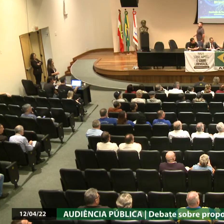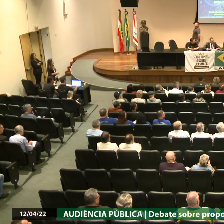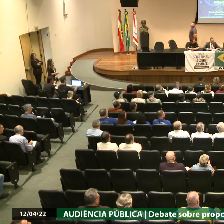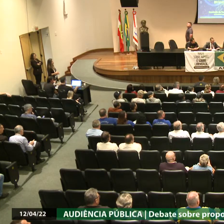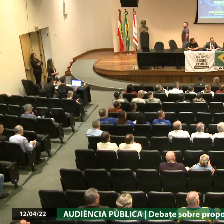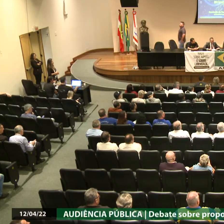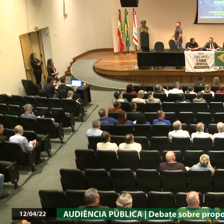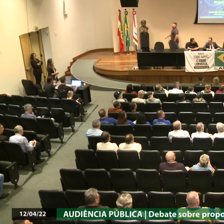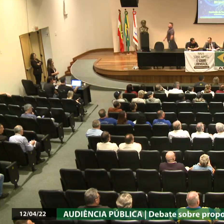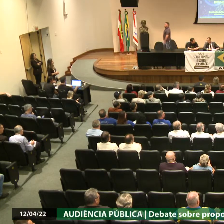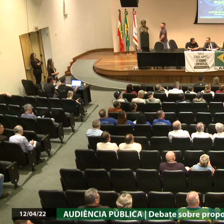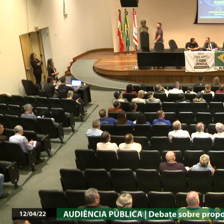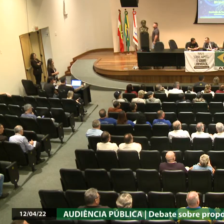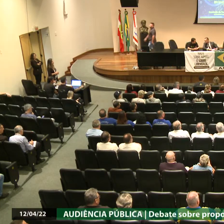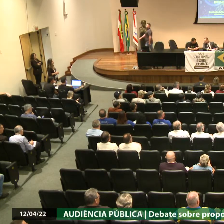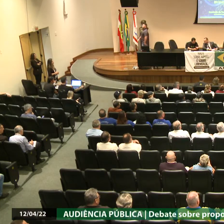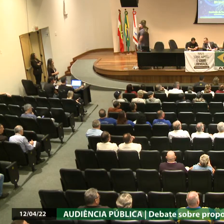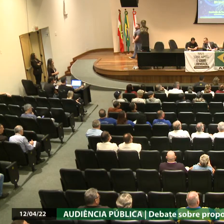pouquinho